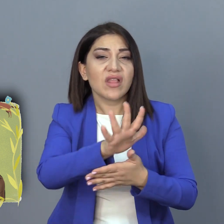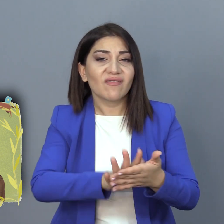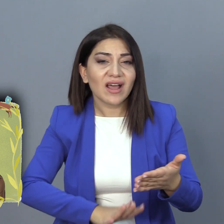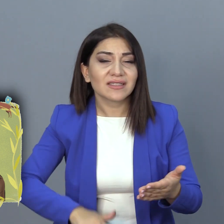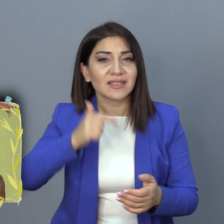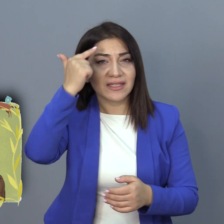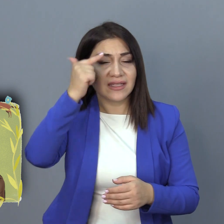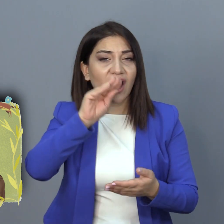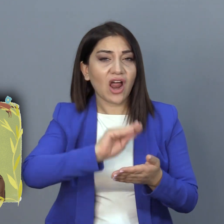այուդիզմի